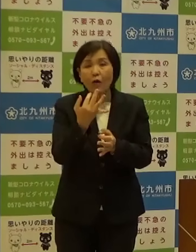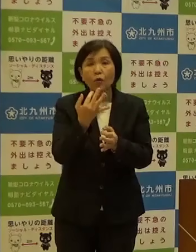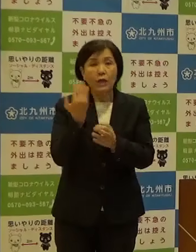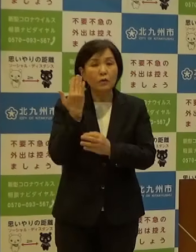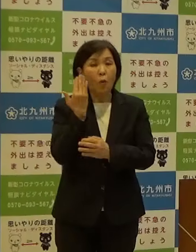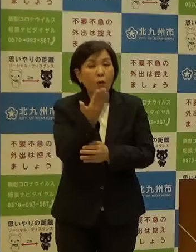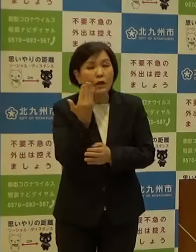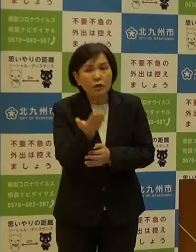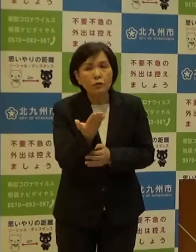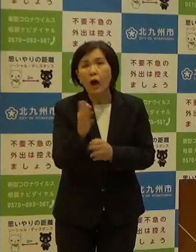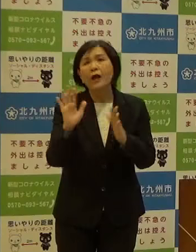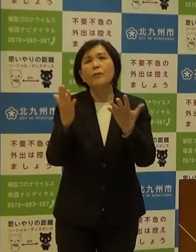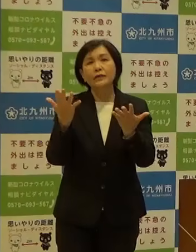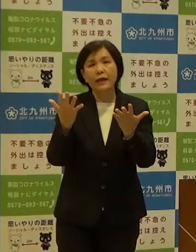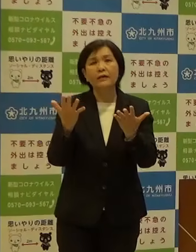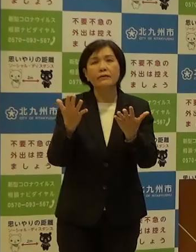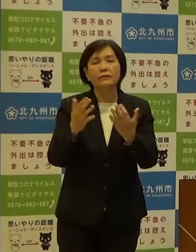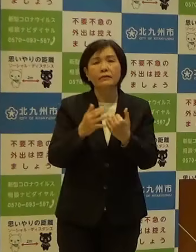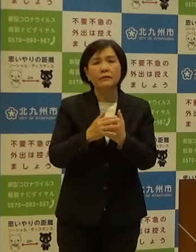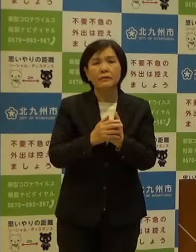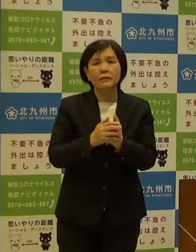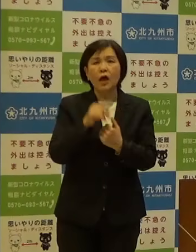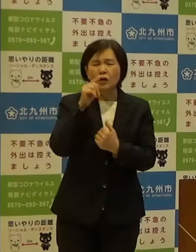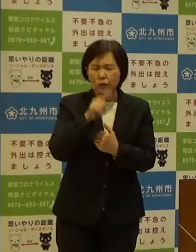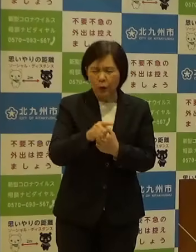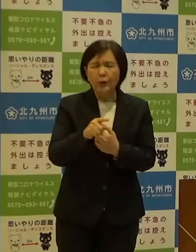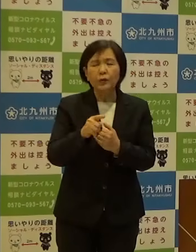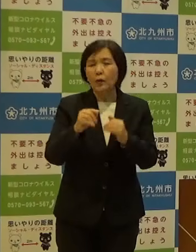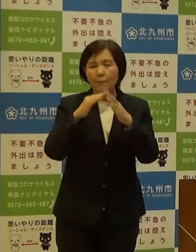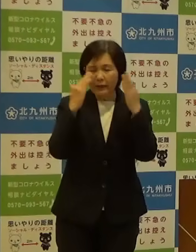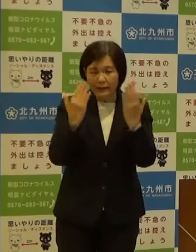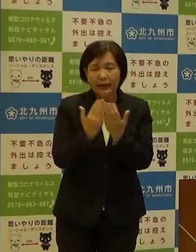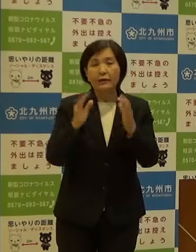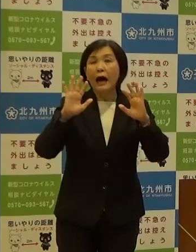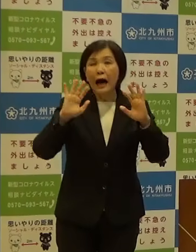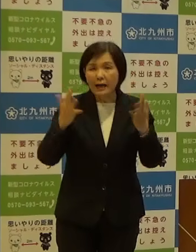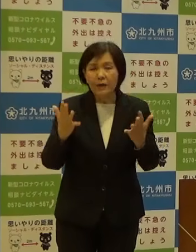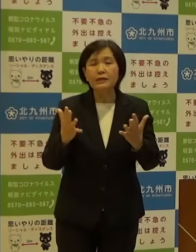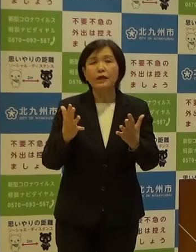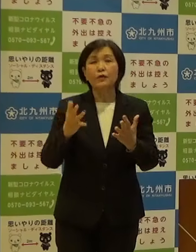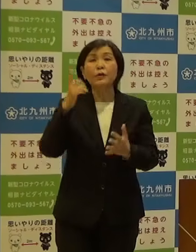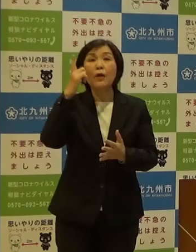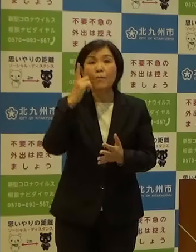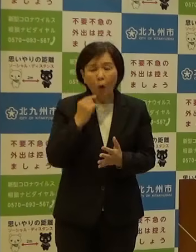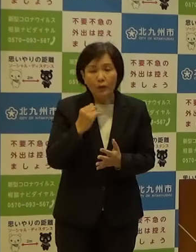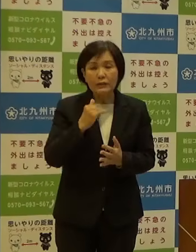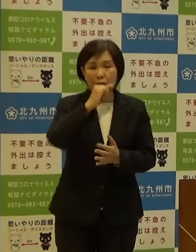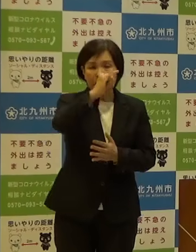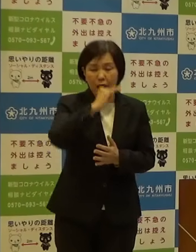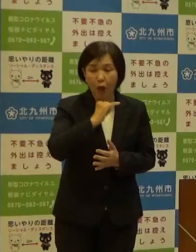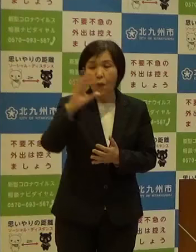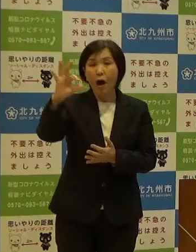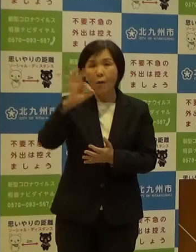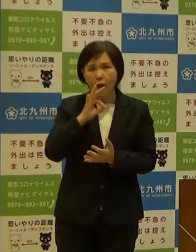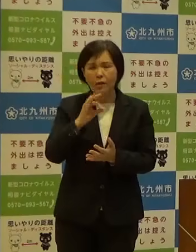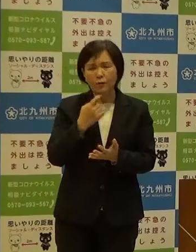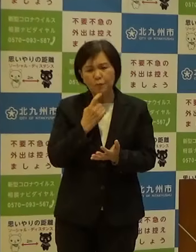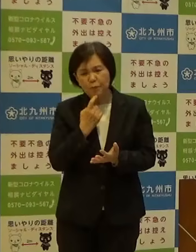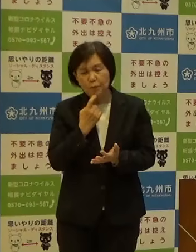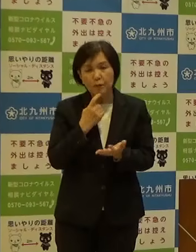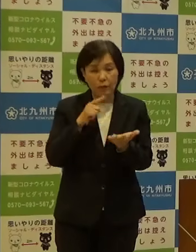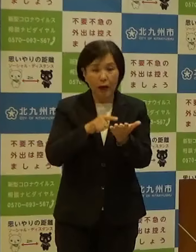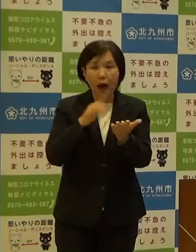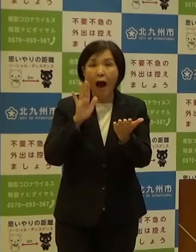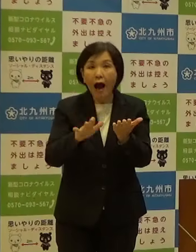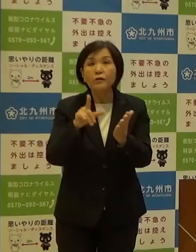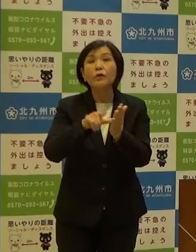ることはありません。このようなことは決してありませんので、もしこんなメールや電話があった時には、すぐに